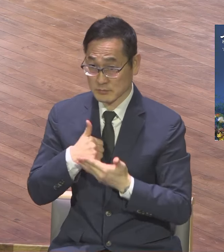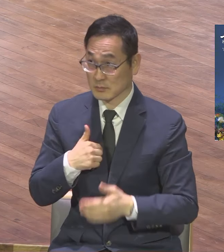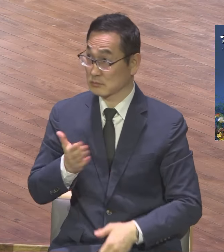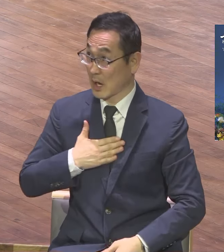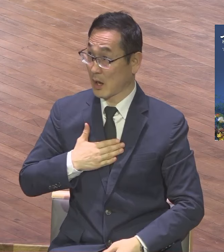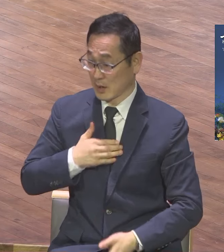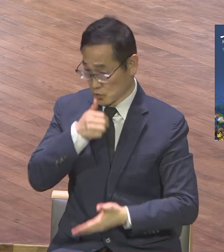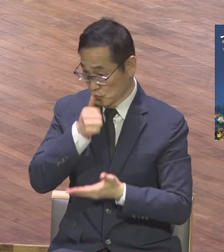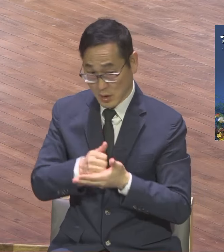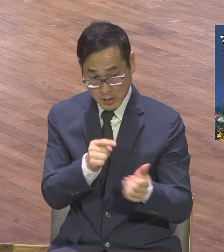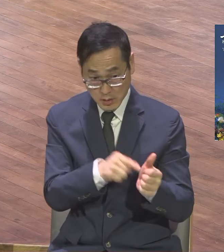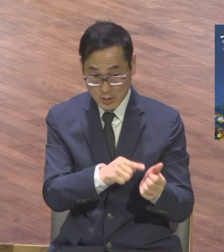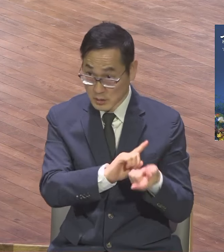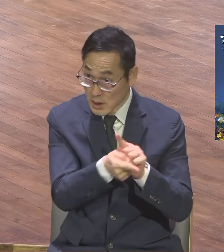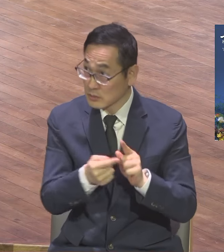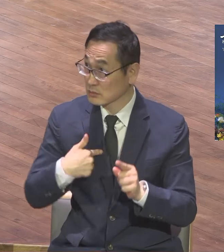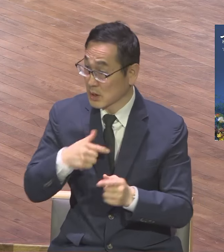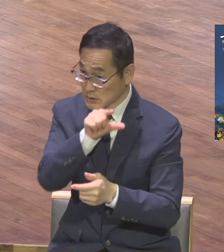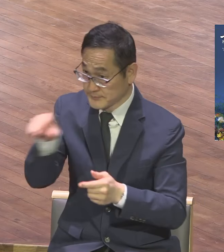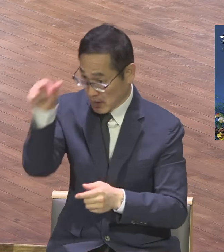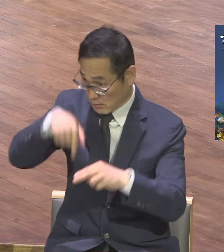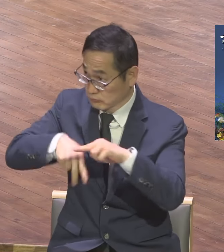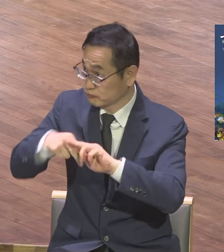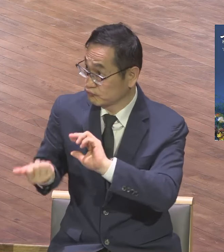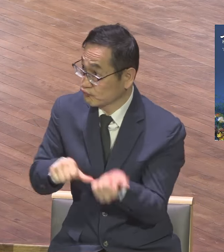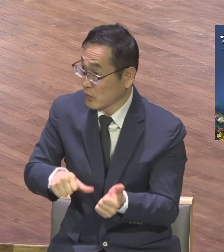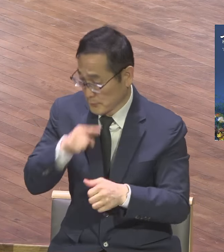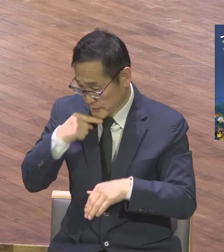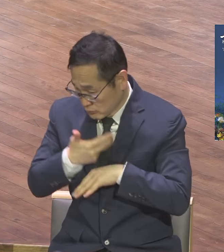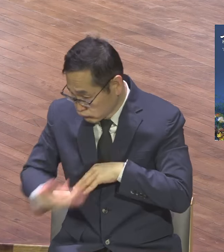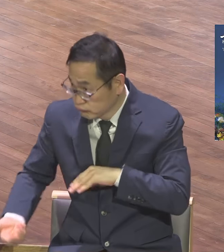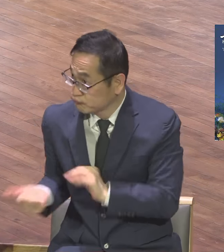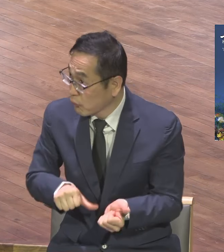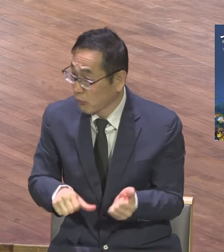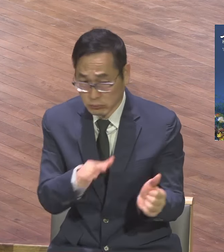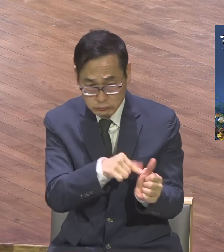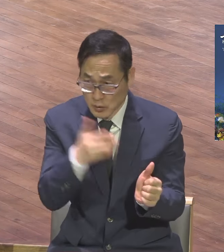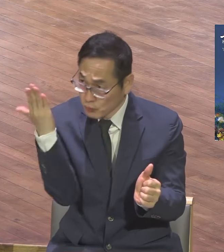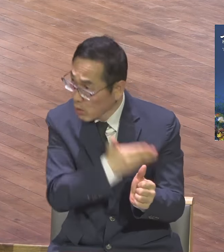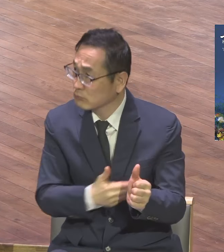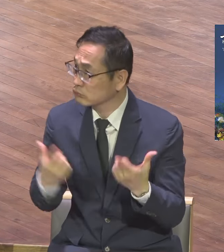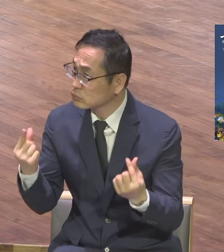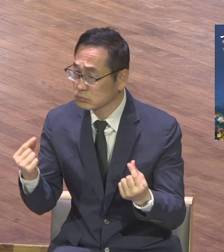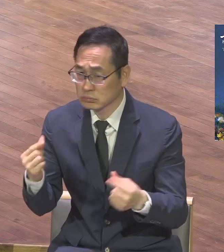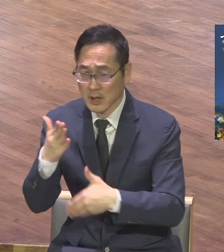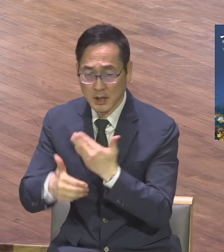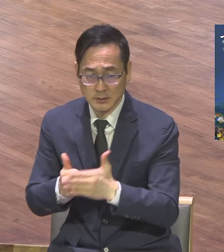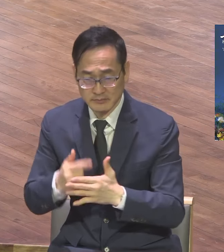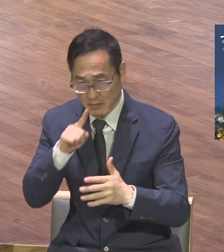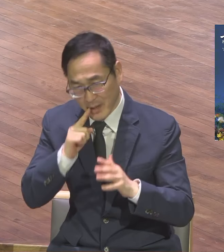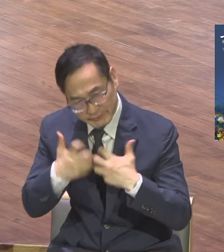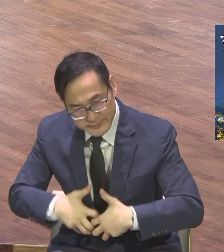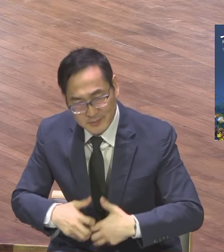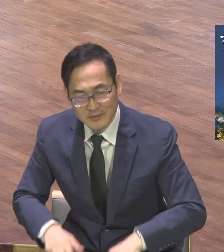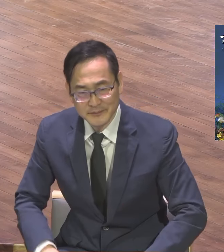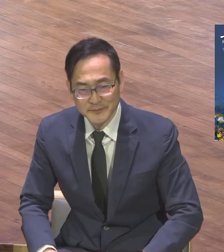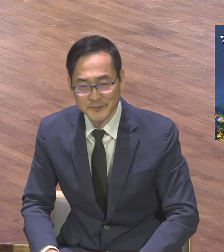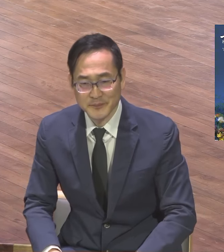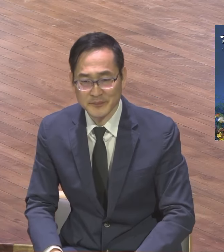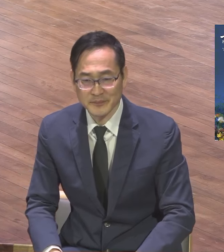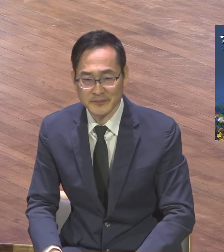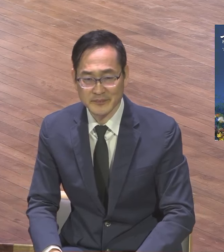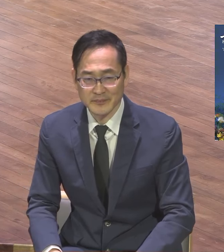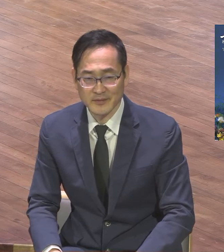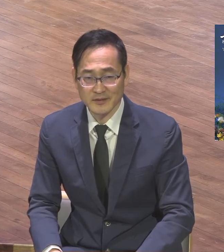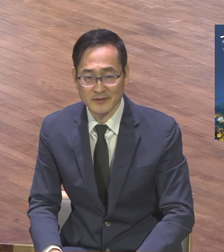이유 묻지 않아요. 살인자라도 장녀라도 예수 믿고